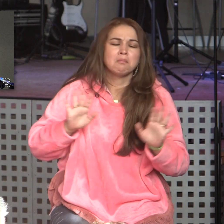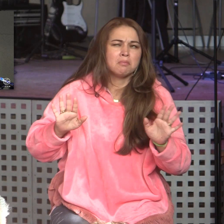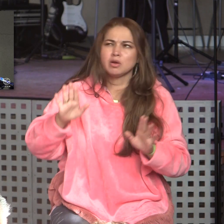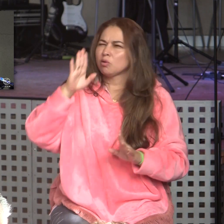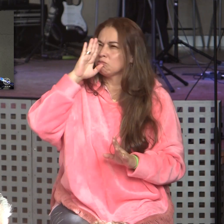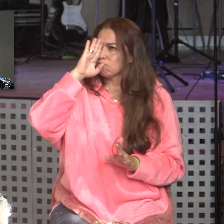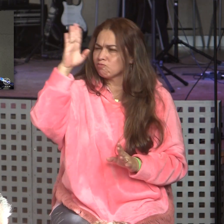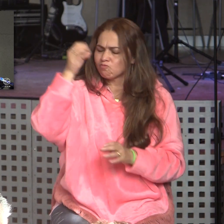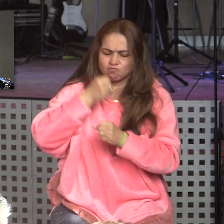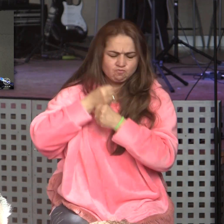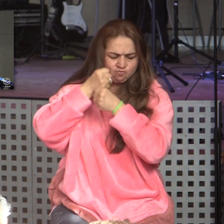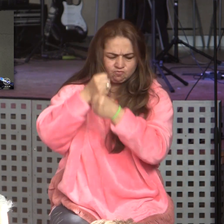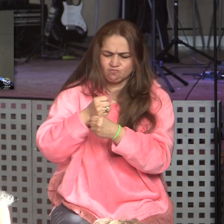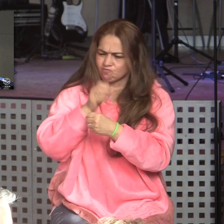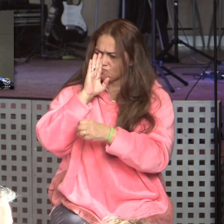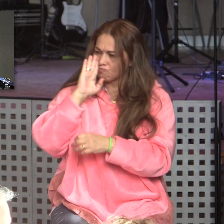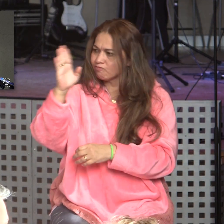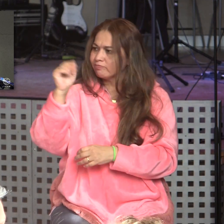Ahora,